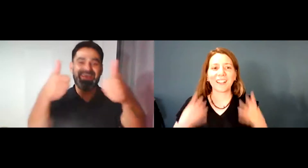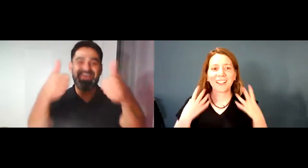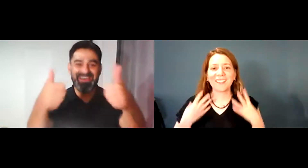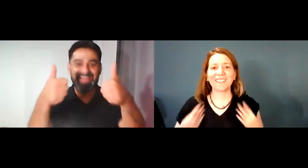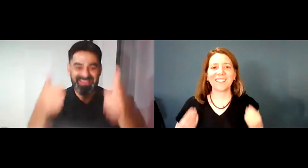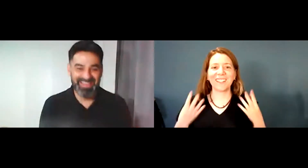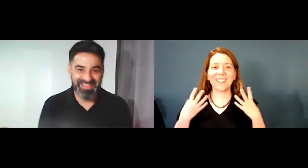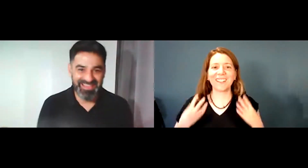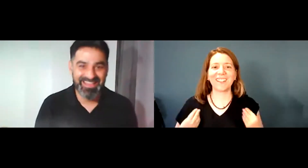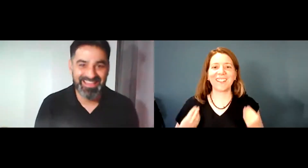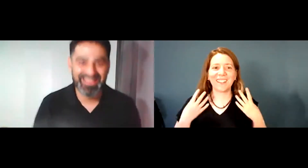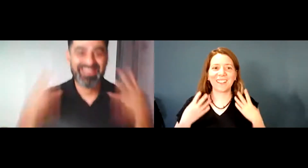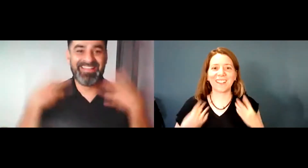Muy bien.